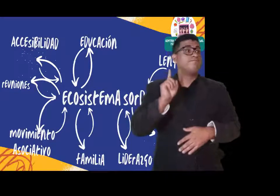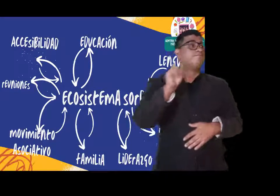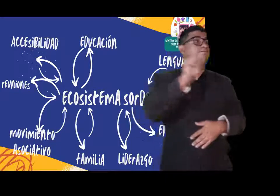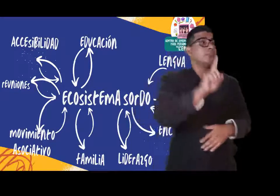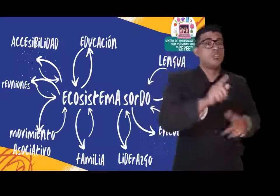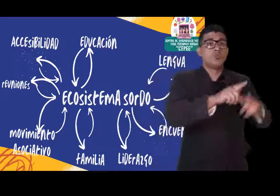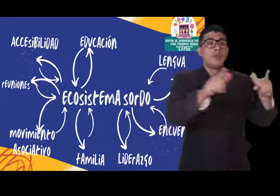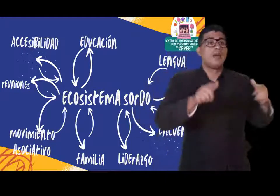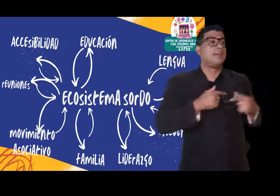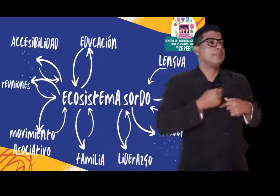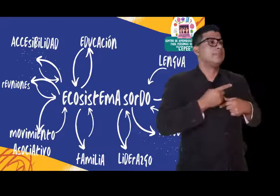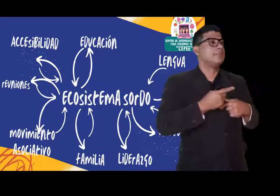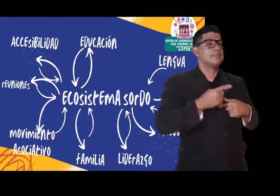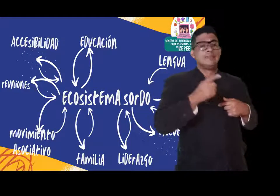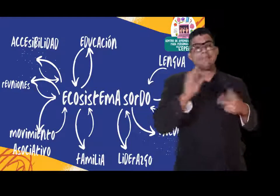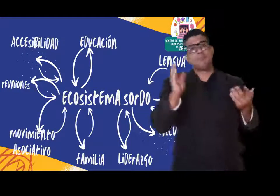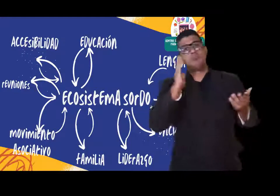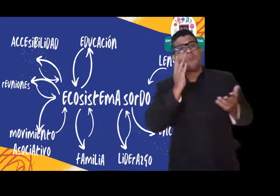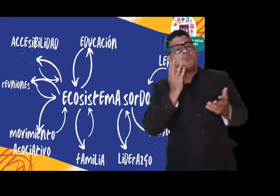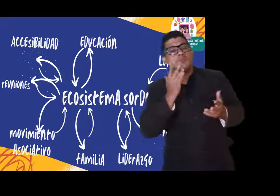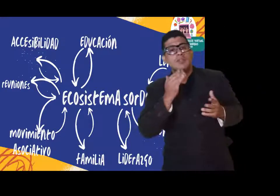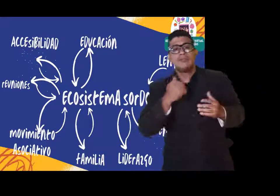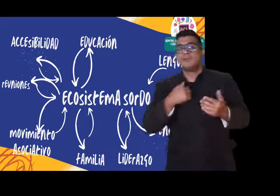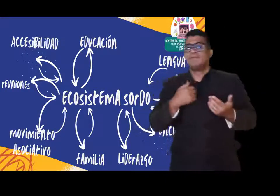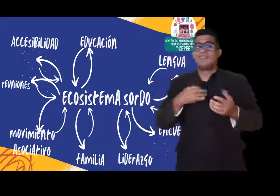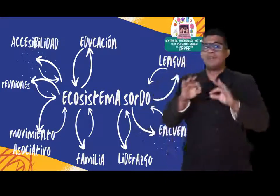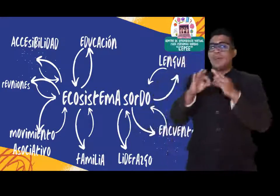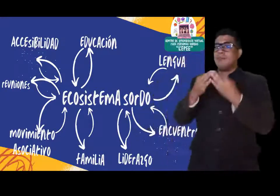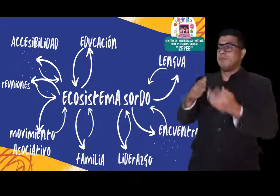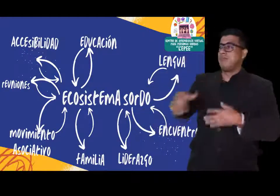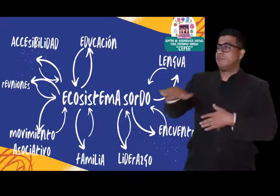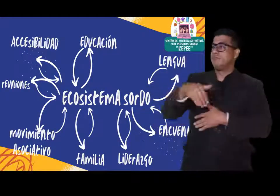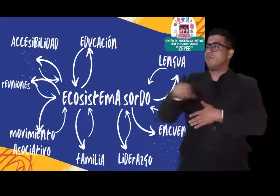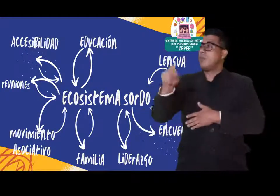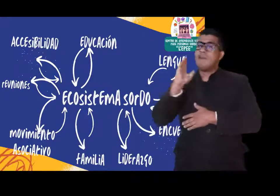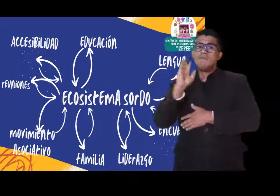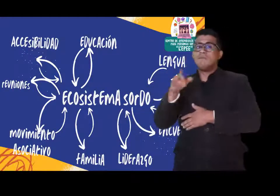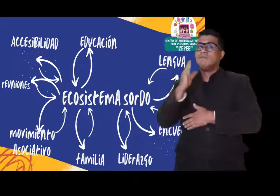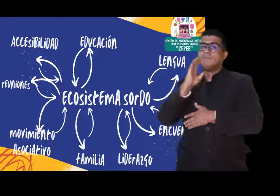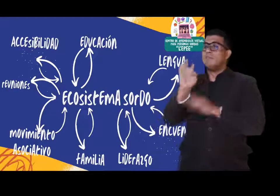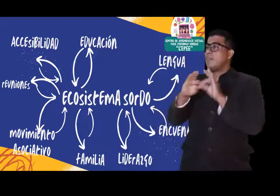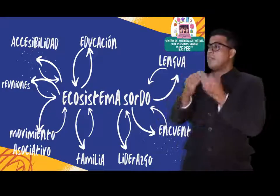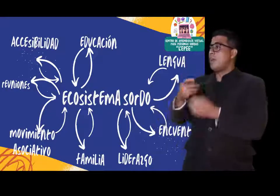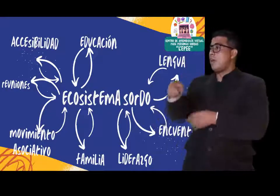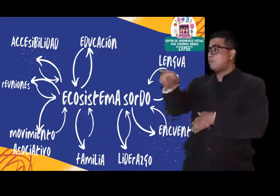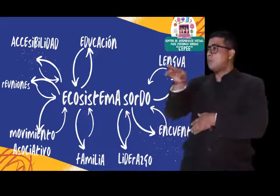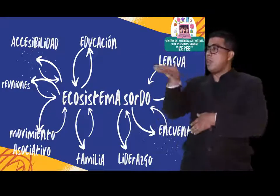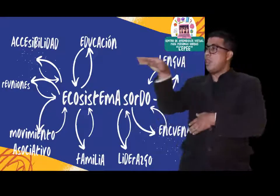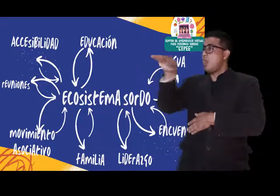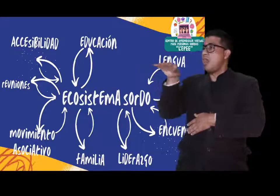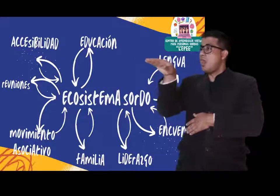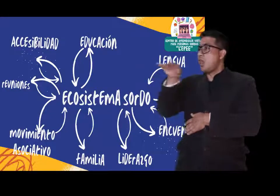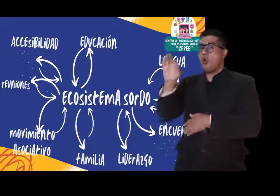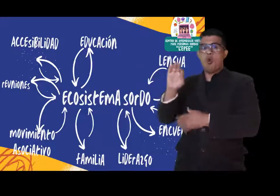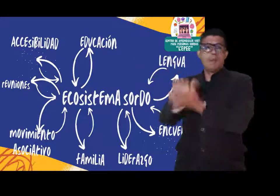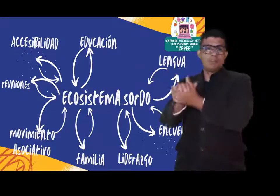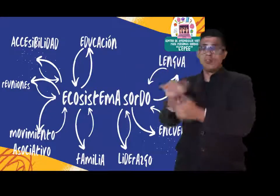muy importante porque en el lugar donde una persona sorda vaya o haga asistencia, si por